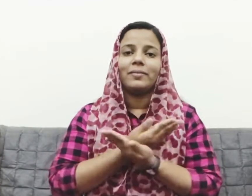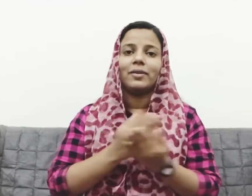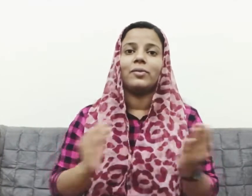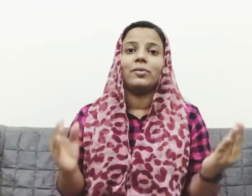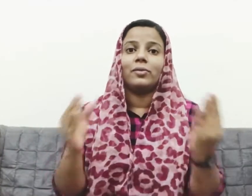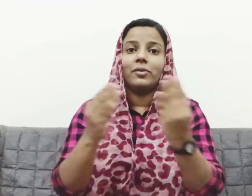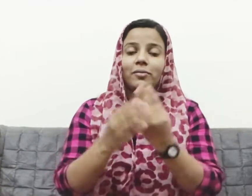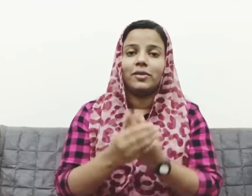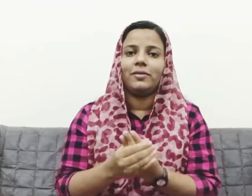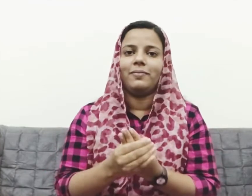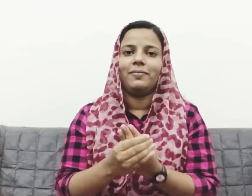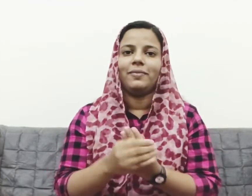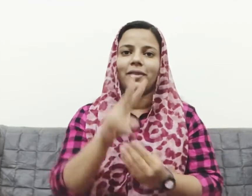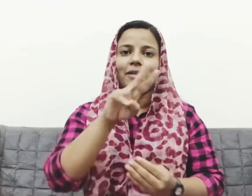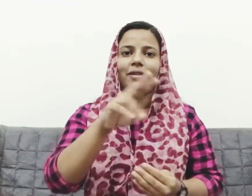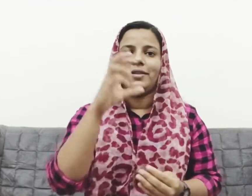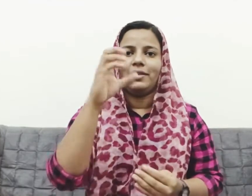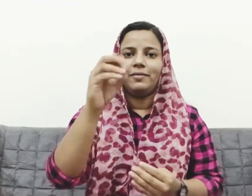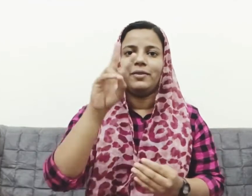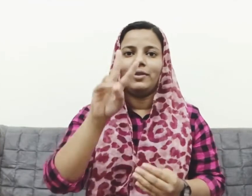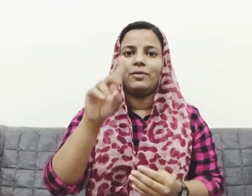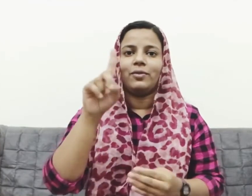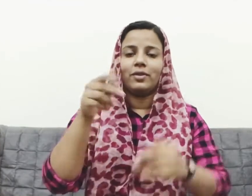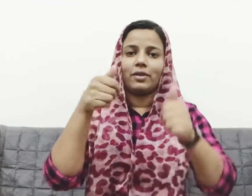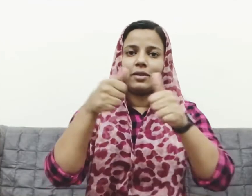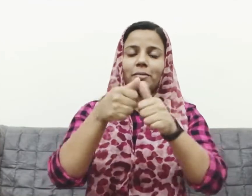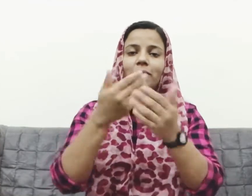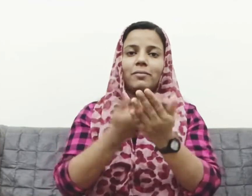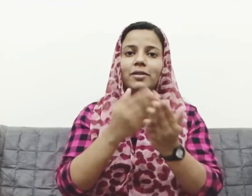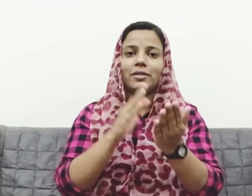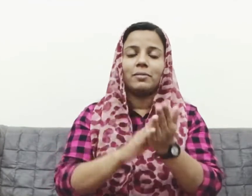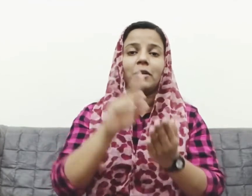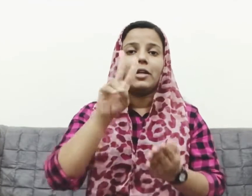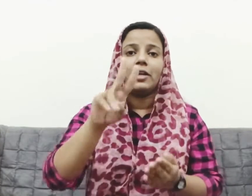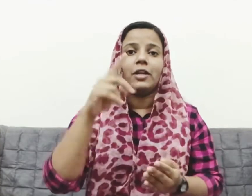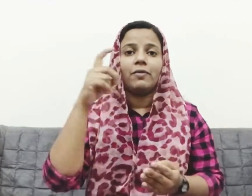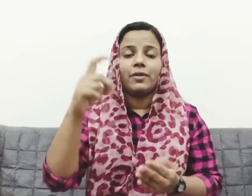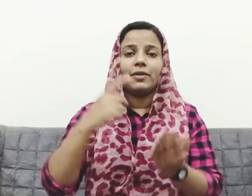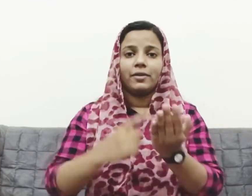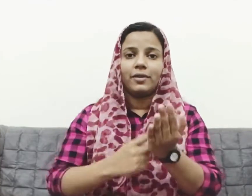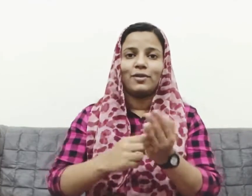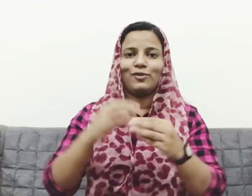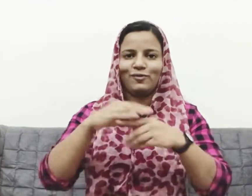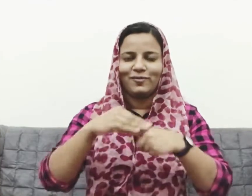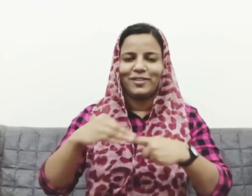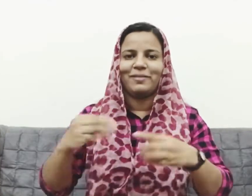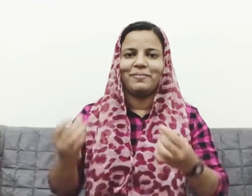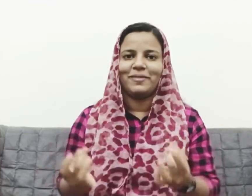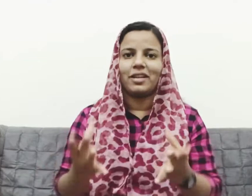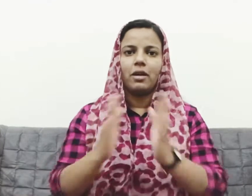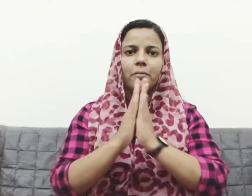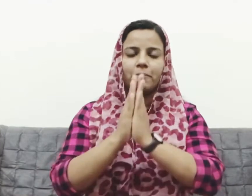വാഴ്ത്തപ്പെടുമാറാകട്ടെ. പ്രിയപ്പെട്ട ദൈവമക്കളെ, നമുക്ക് ഒരുമിച്ച് 2021 ഏപ്രിൽ മാസം 27-ാം തീയതി ചൊവ്വാഴ്ച പ്രഭാതത്തിൽ നമ്മുടെ